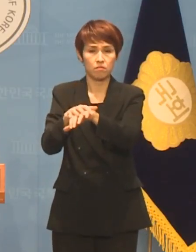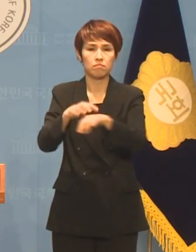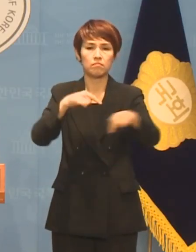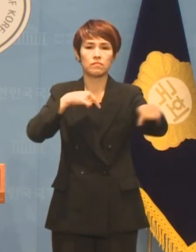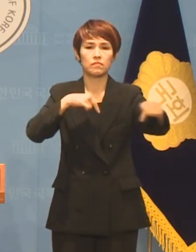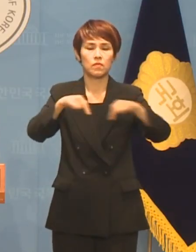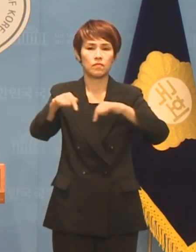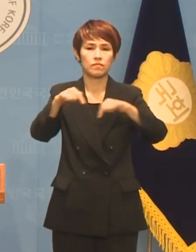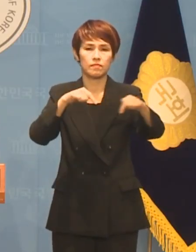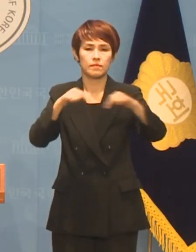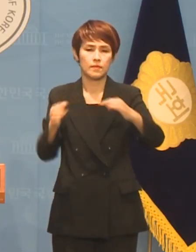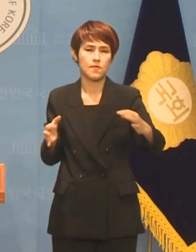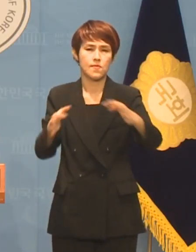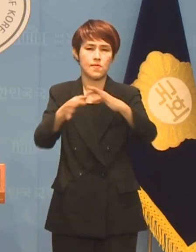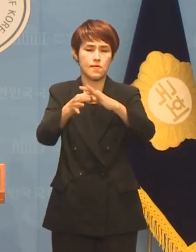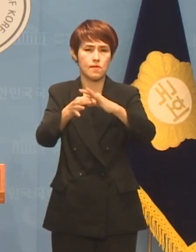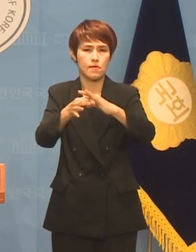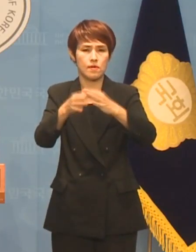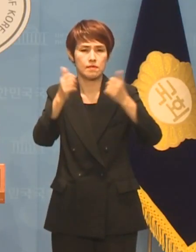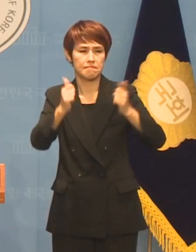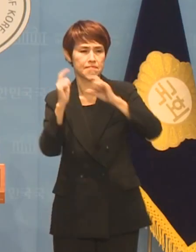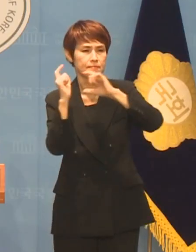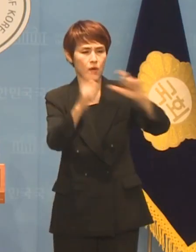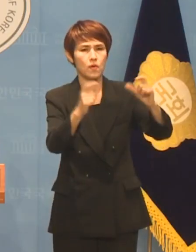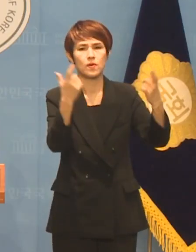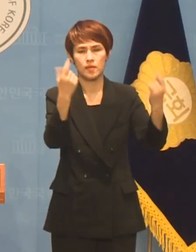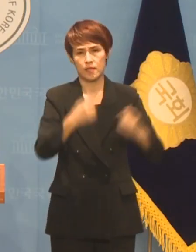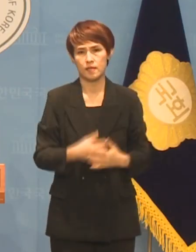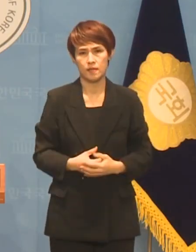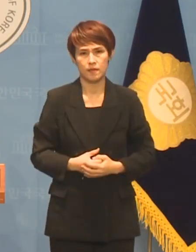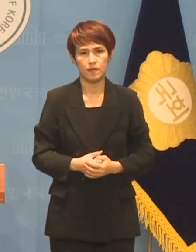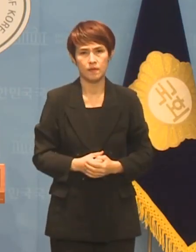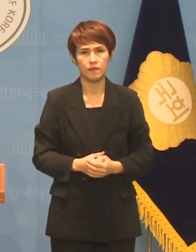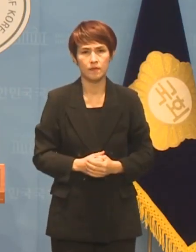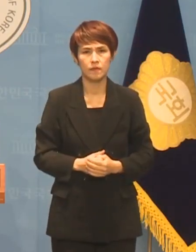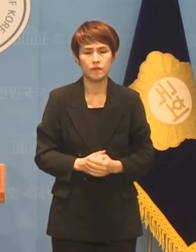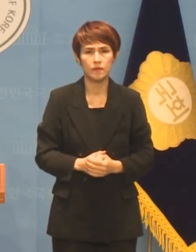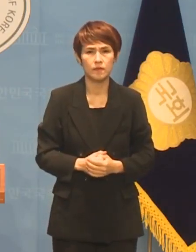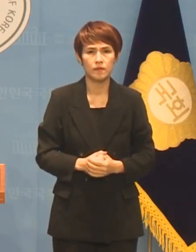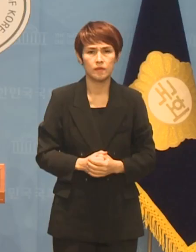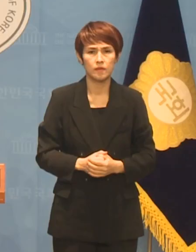편향적인 판결을 한 것으로 볼 수밖에 없습니다.